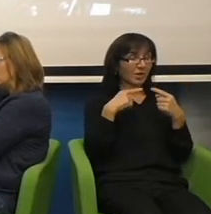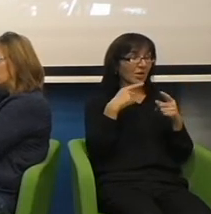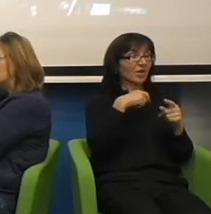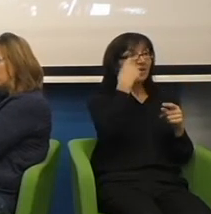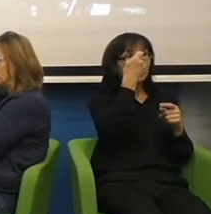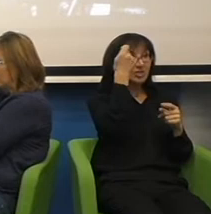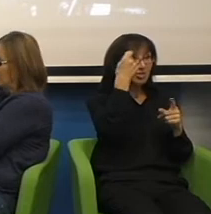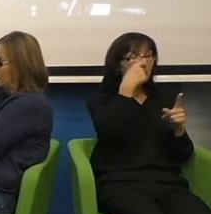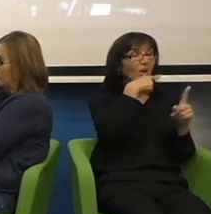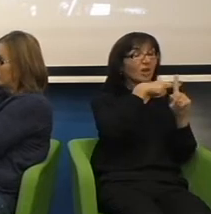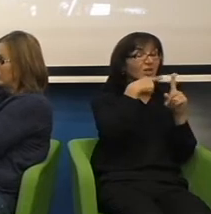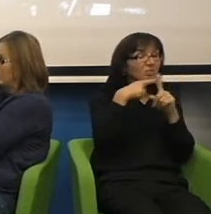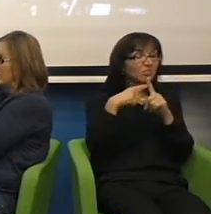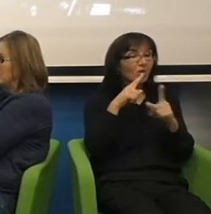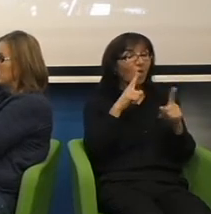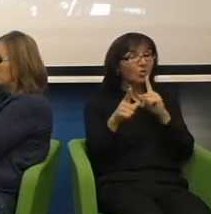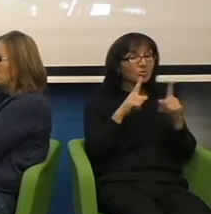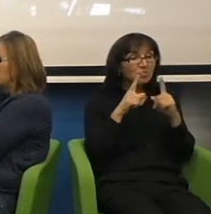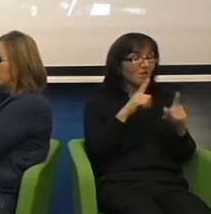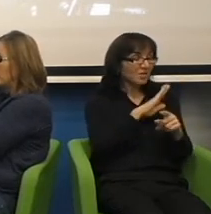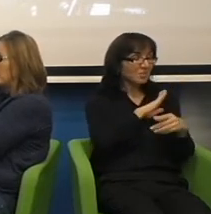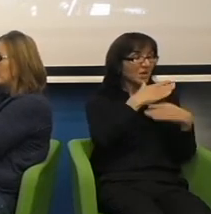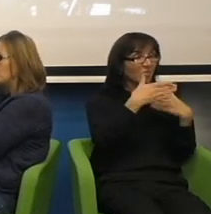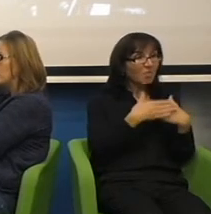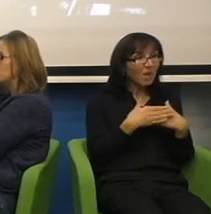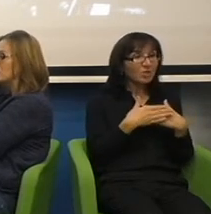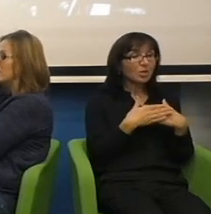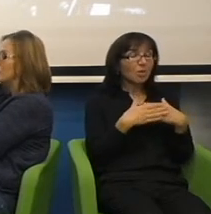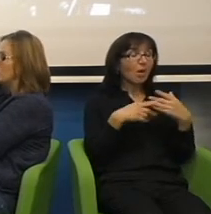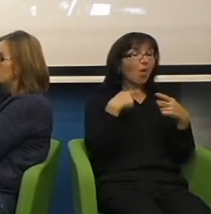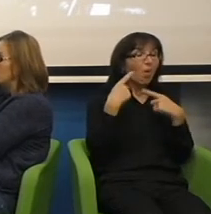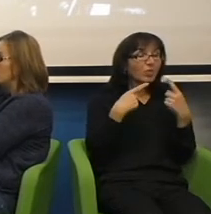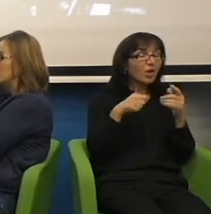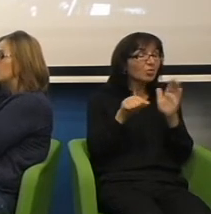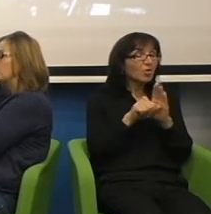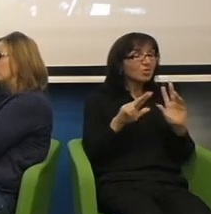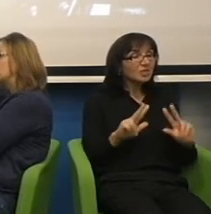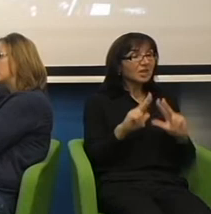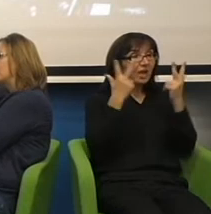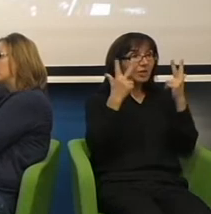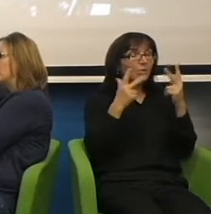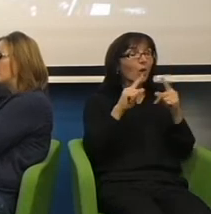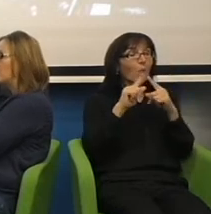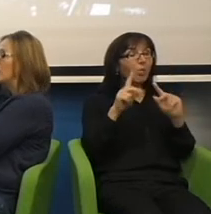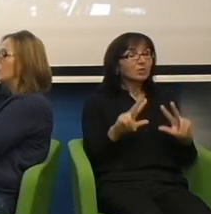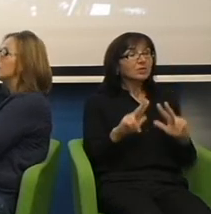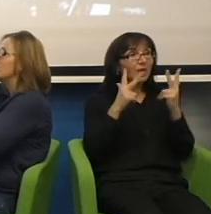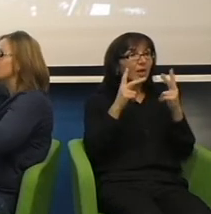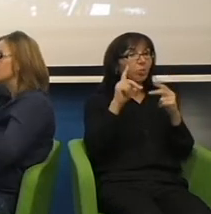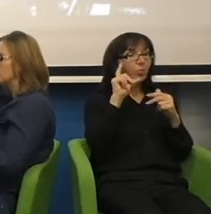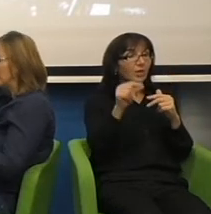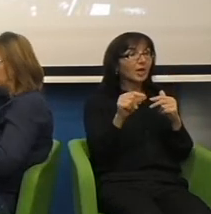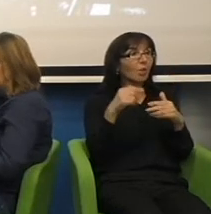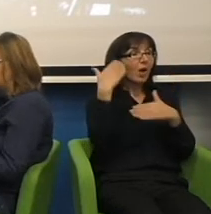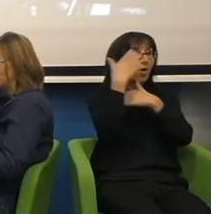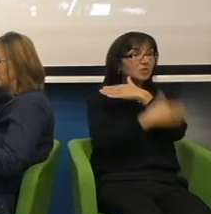na cmentarz, ona też rozmawia z Kazimierzem. W zasadzie opowiadała o tym, że aż do strajków, do zakończenia, po strajkach pojechała. Ostatni raz z